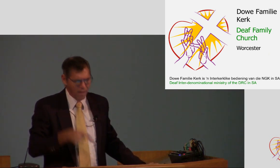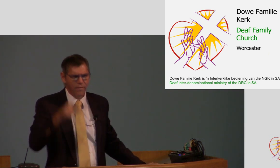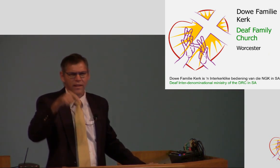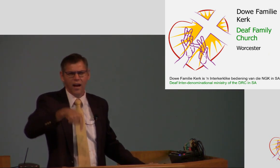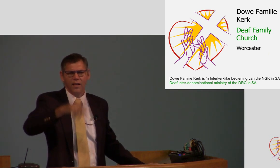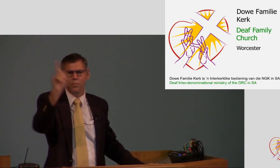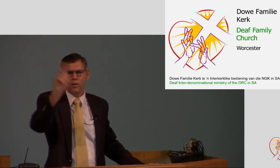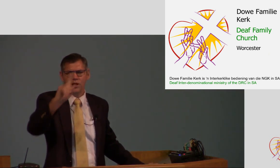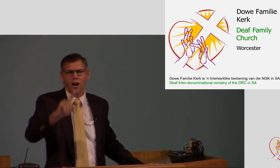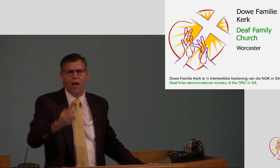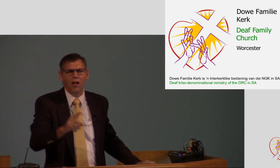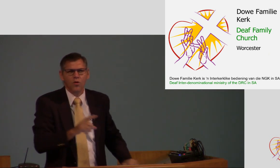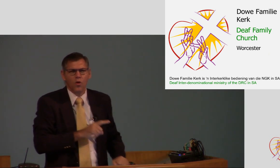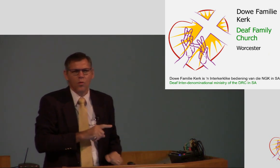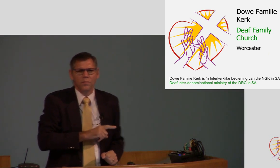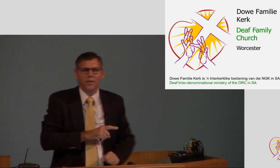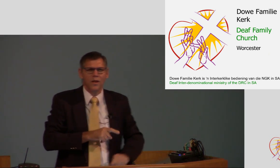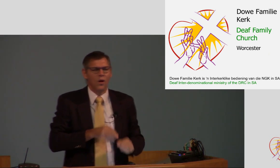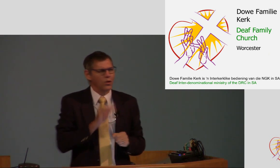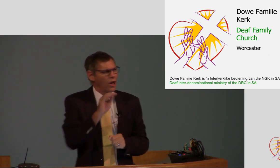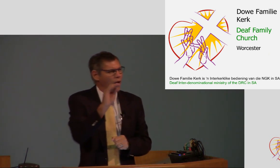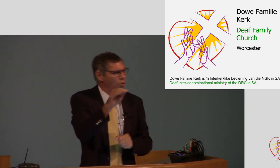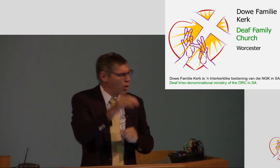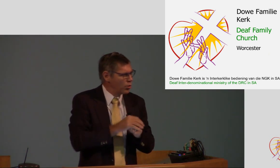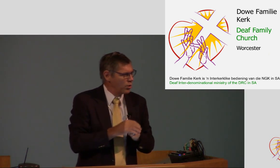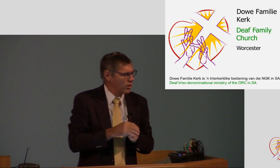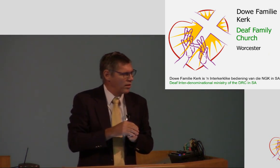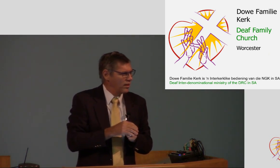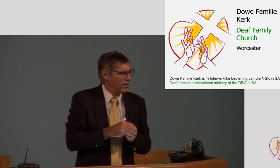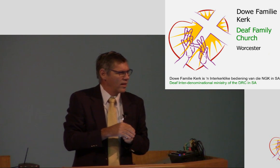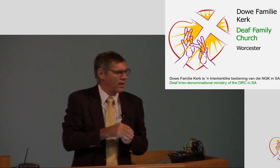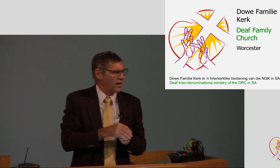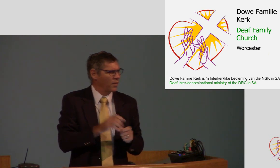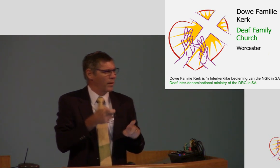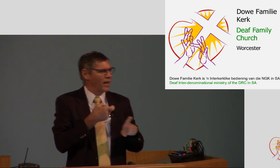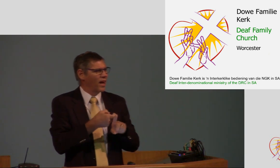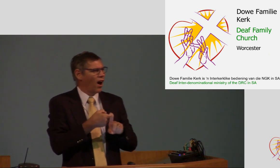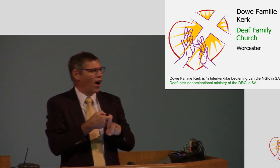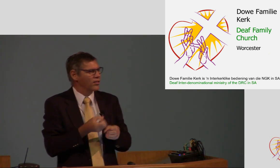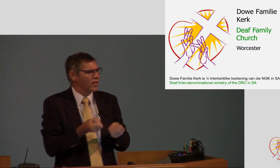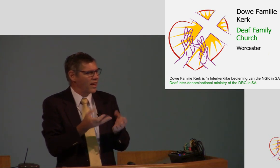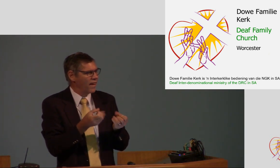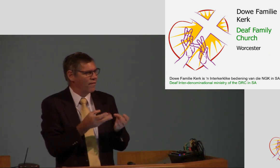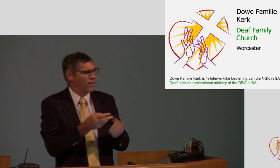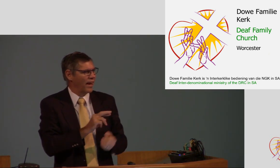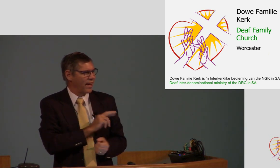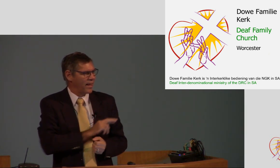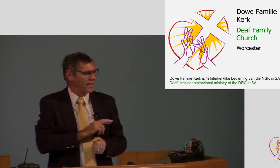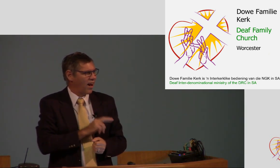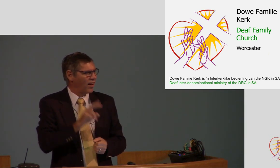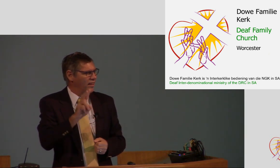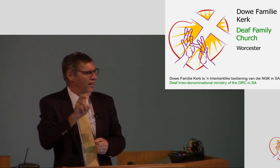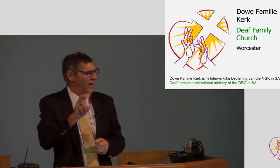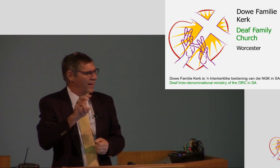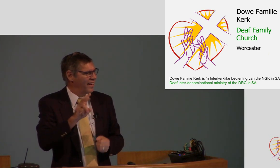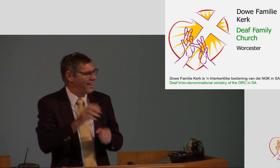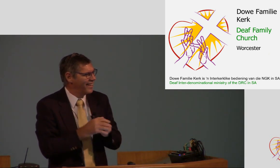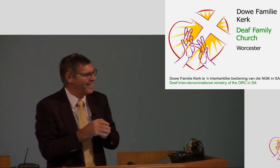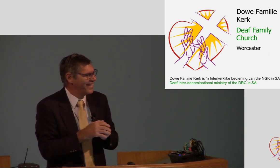Vandag is spesiaal. Hoekom? Ons gaan gaan ek bietjie kans gee vir Rita en Dirkie.